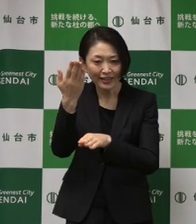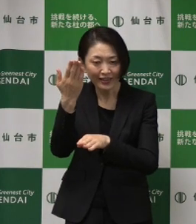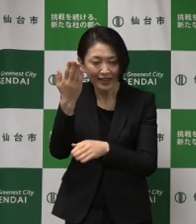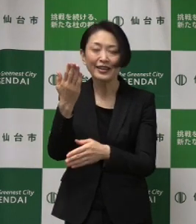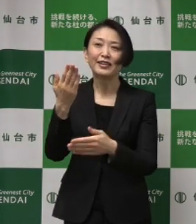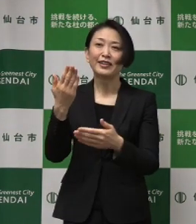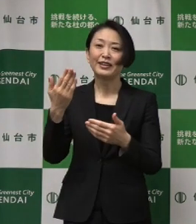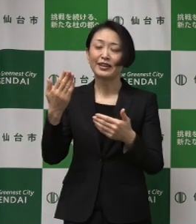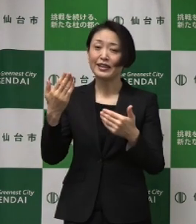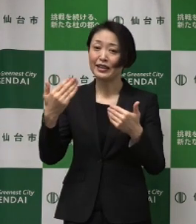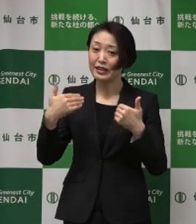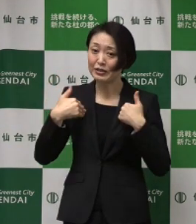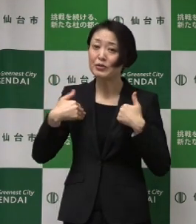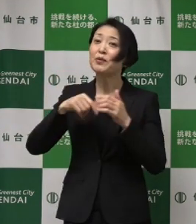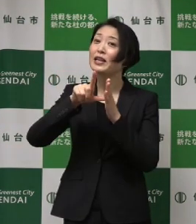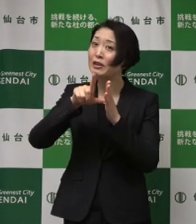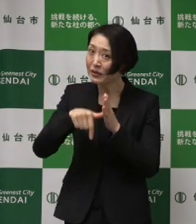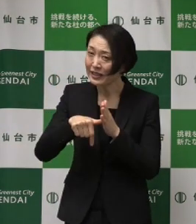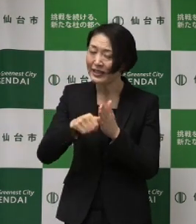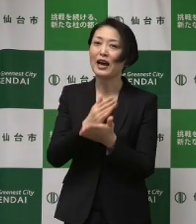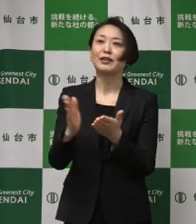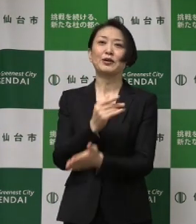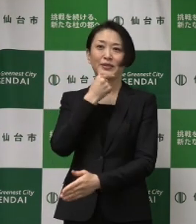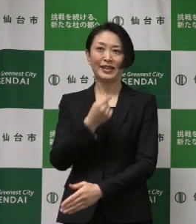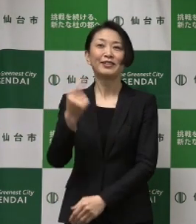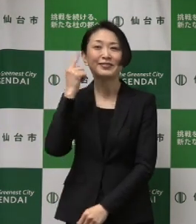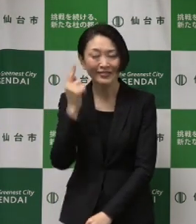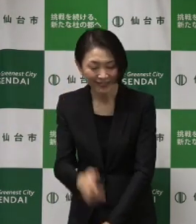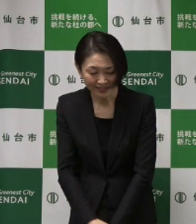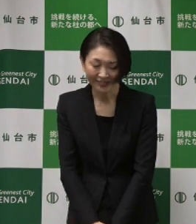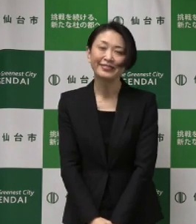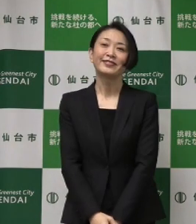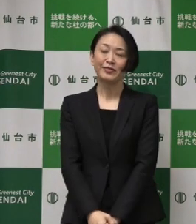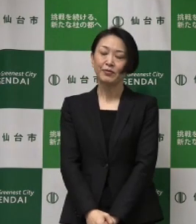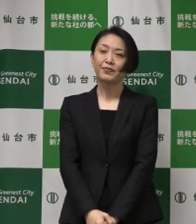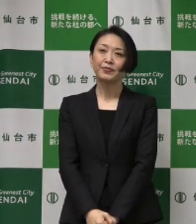必要であるのかないのか判断をさせていただきたいと思います。